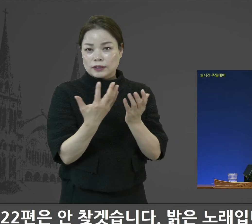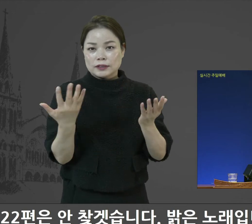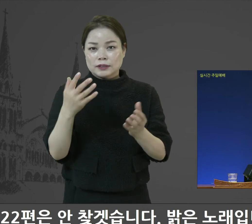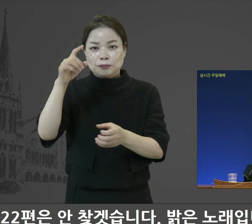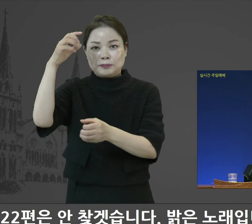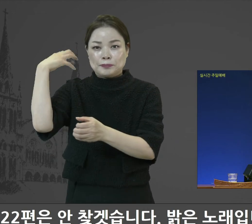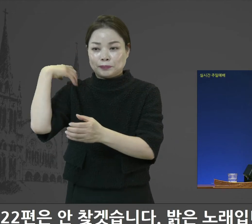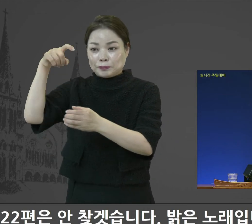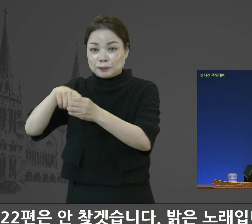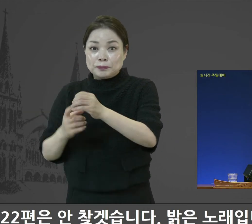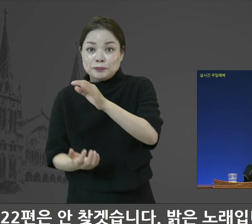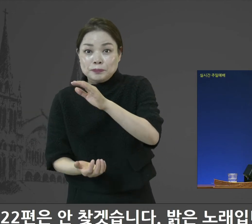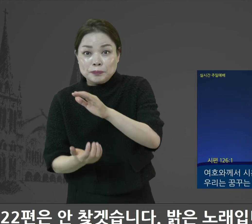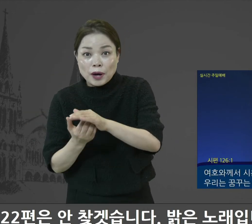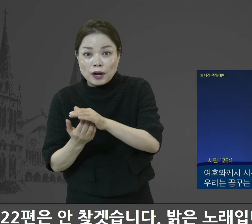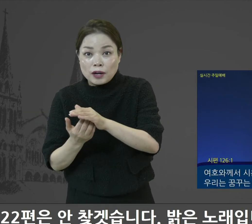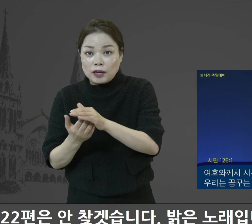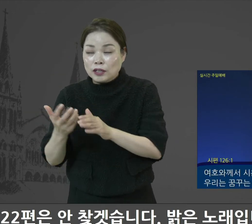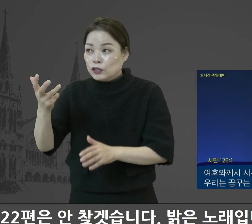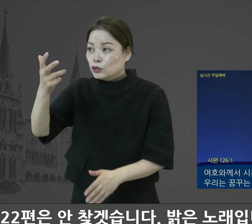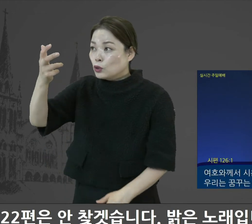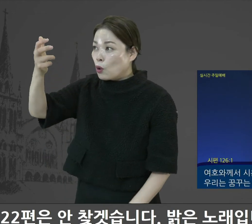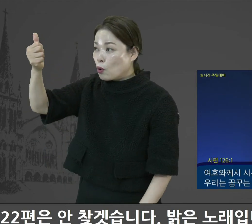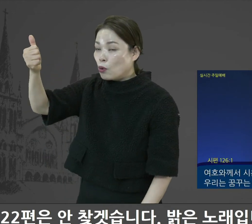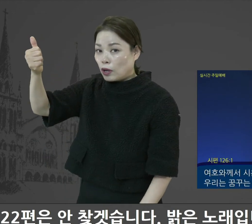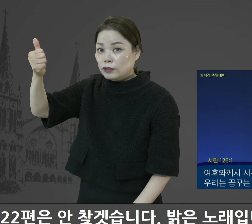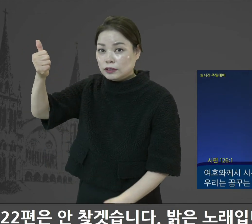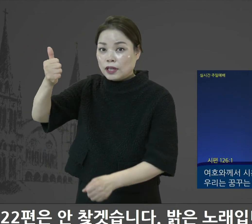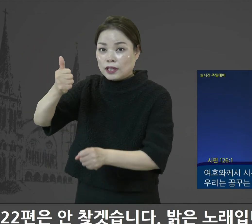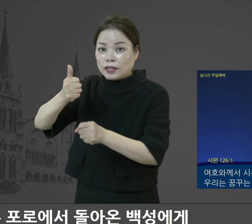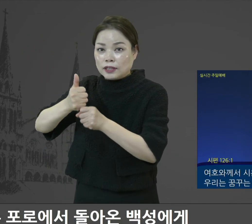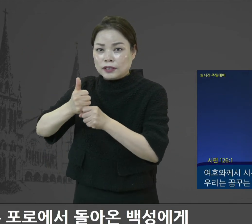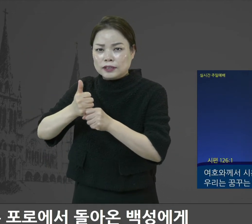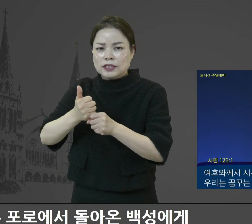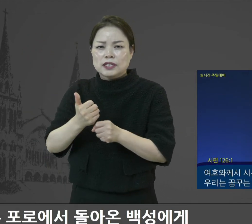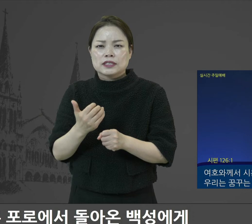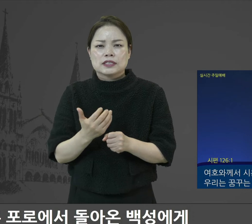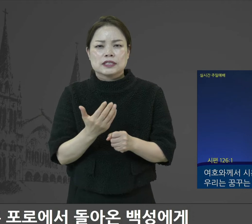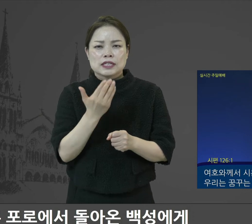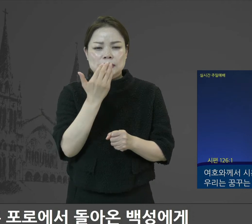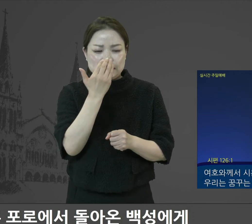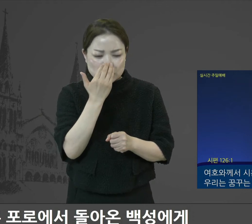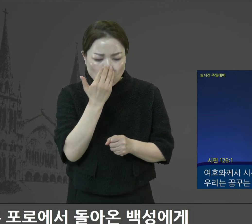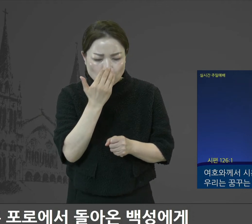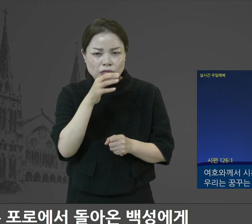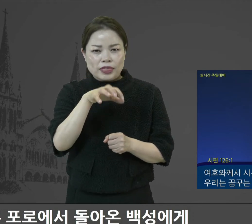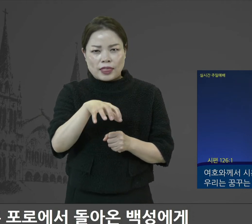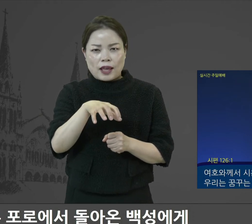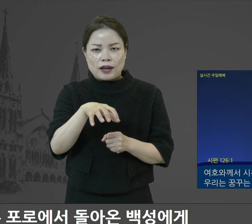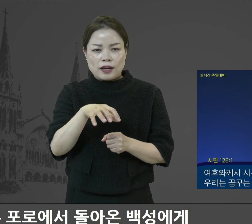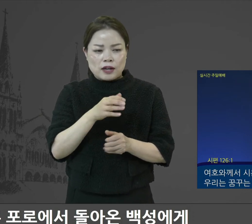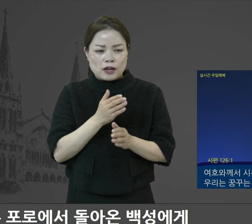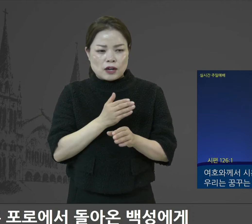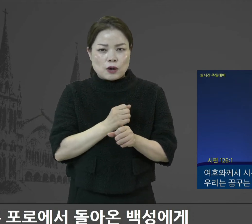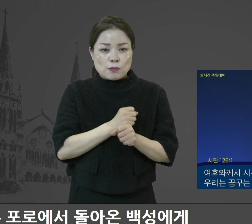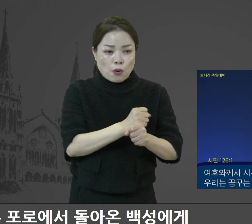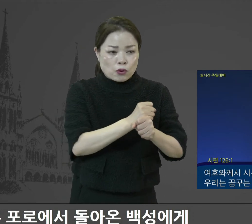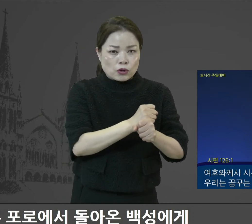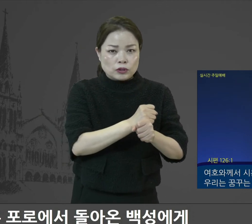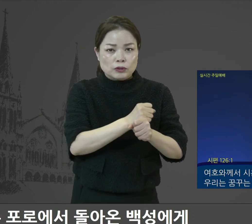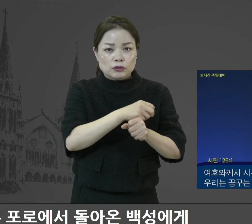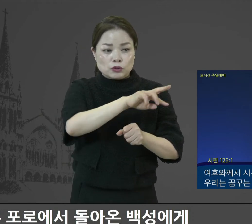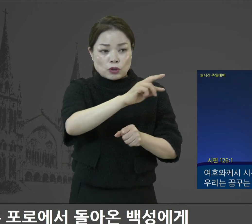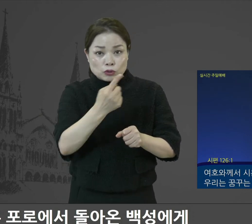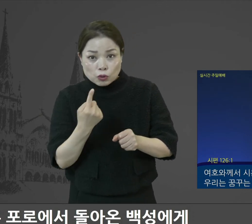그러면서 여호와께서 시온의 포로를 돌려보내실 때, 시온으로죠, 시온의 포로로 돌려보내실